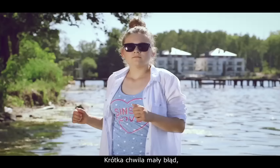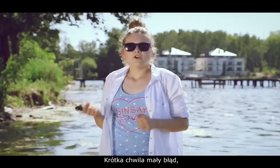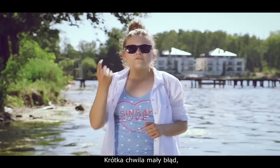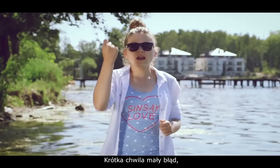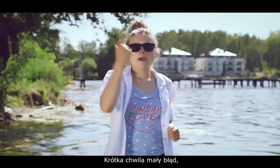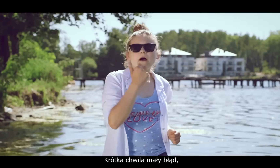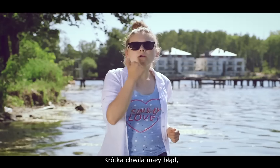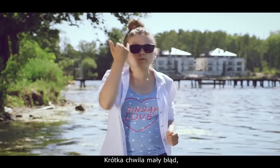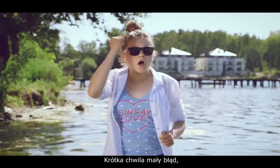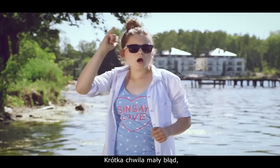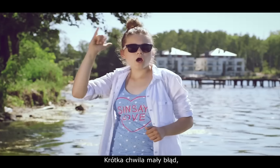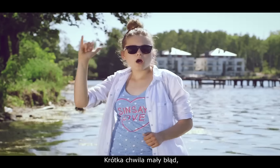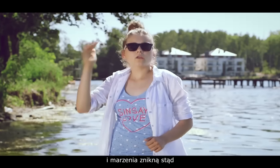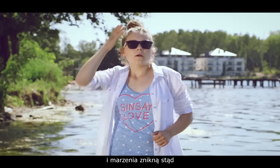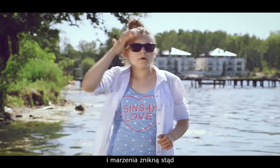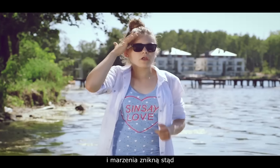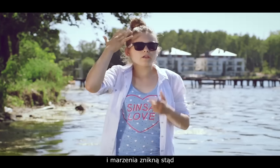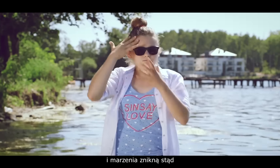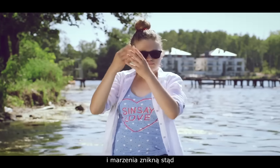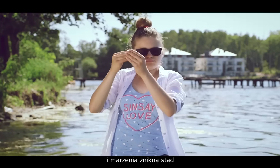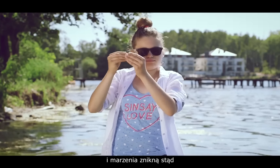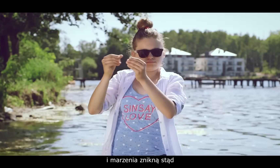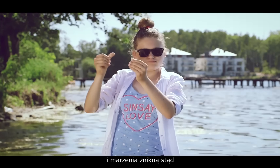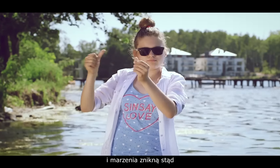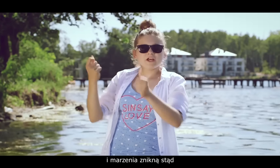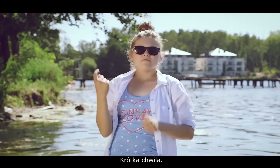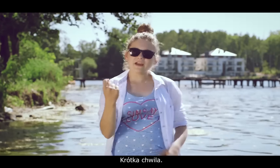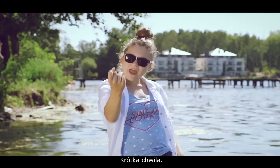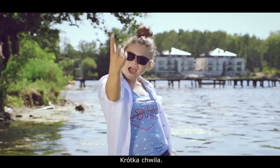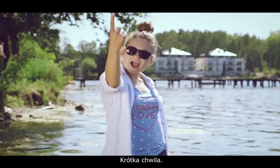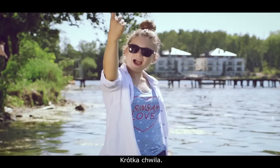Krótka chwila, mały błąd i marzenia znikną stąd Krótka chwila